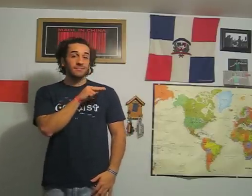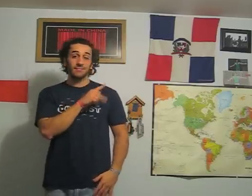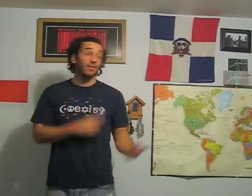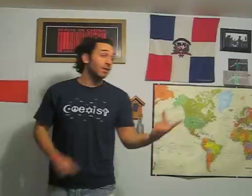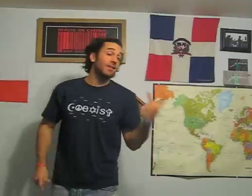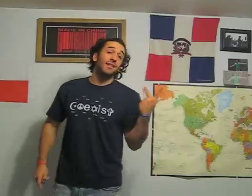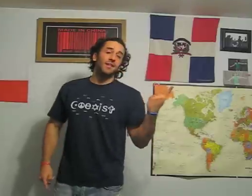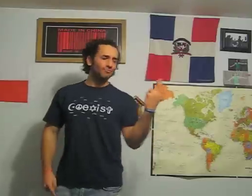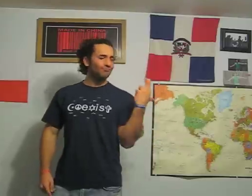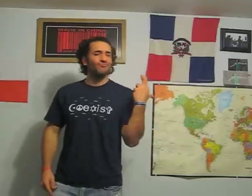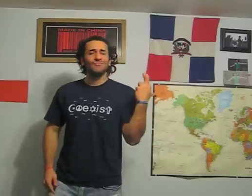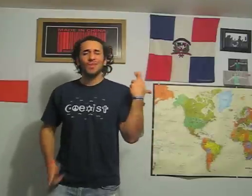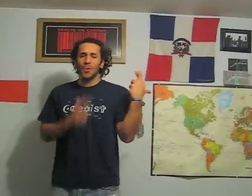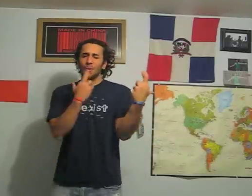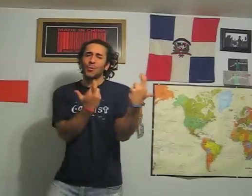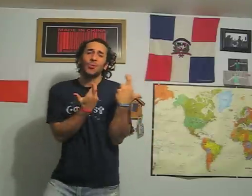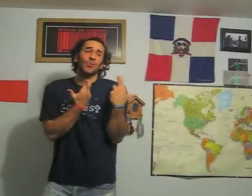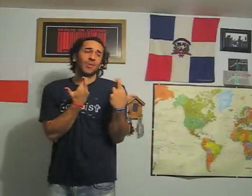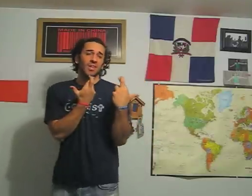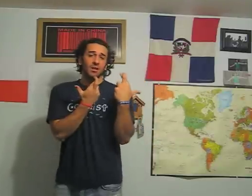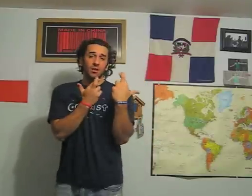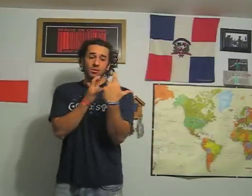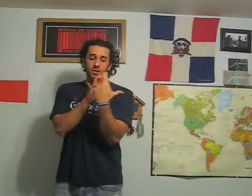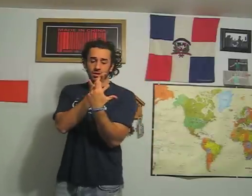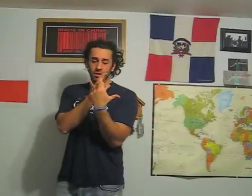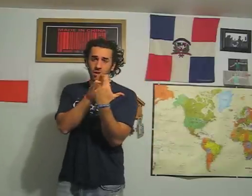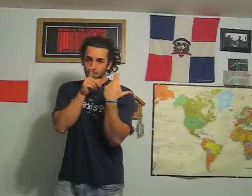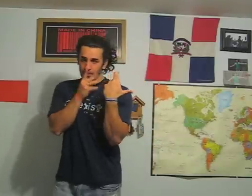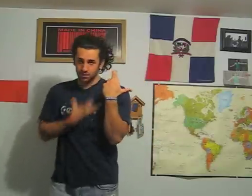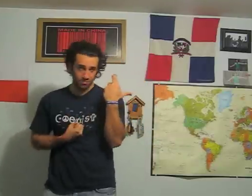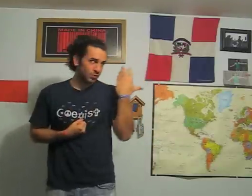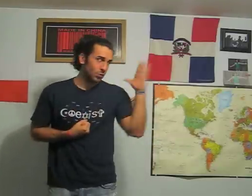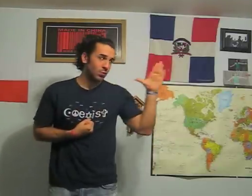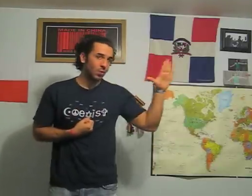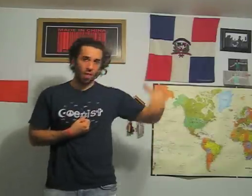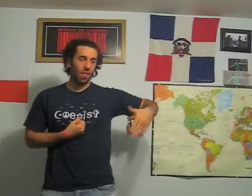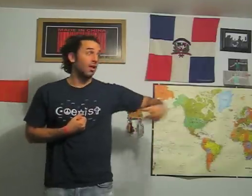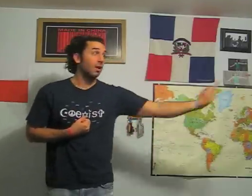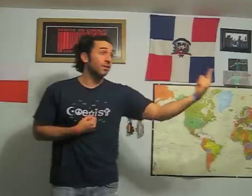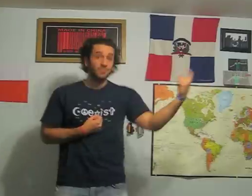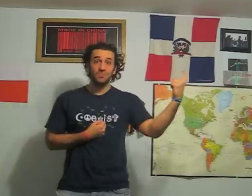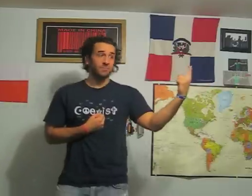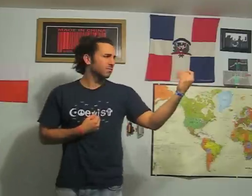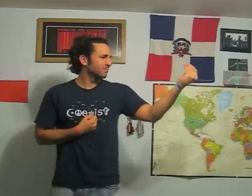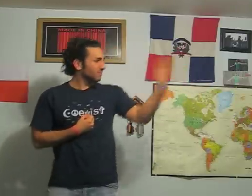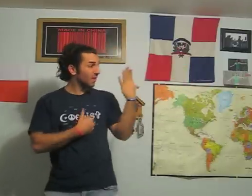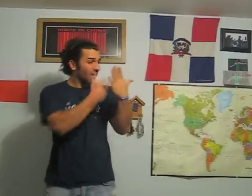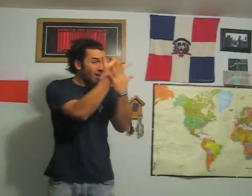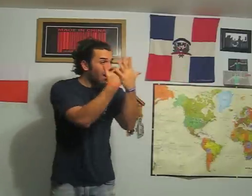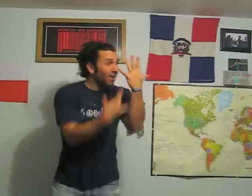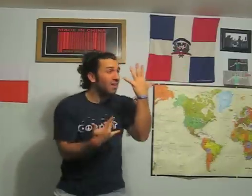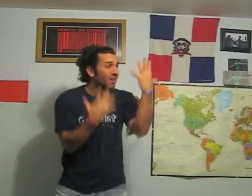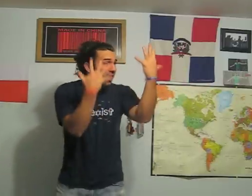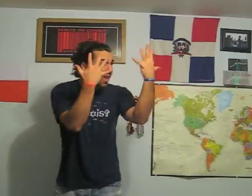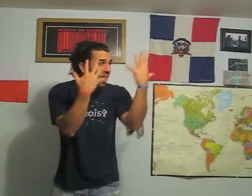Soy tu mejor amigo, tu pañuelo de lágrimas, de amores